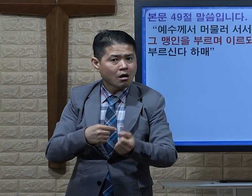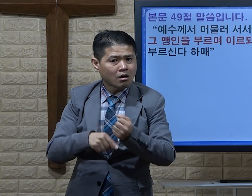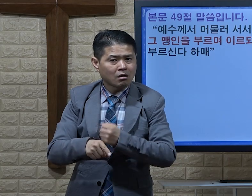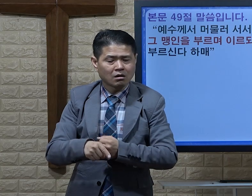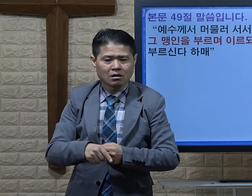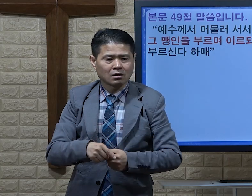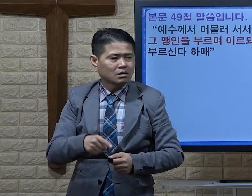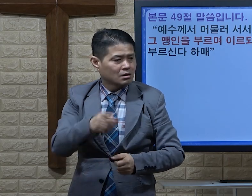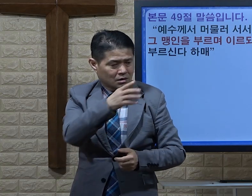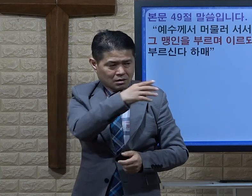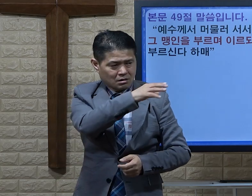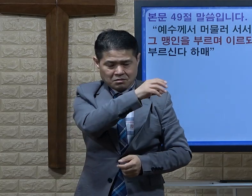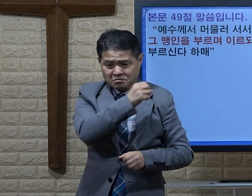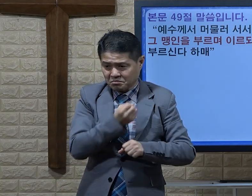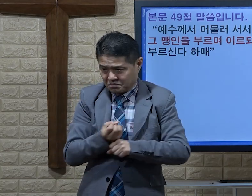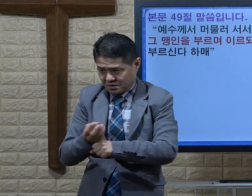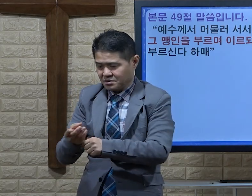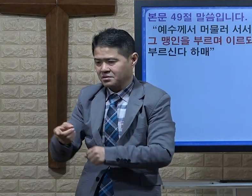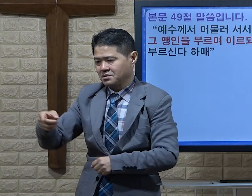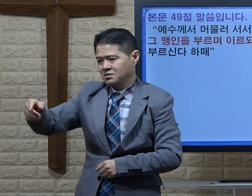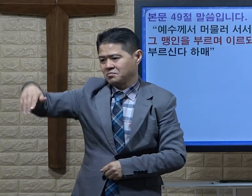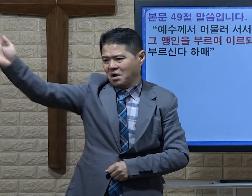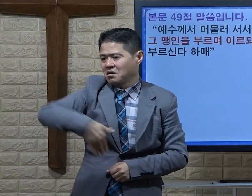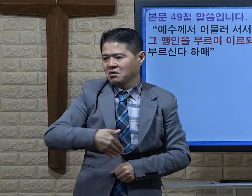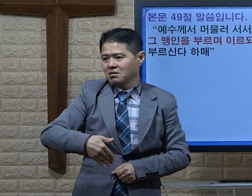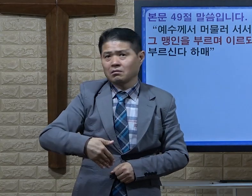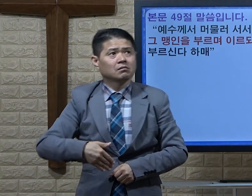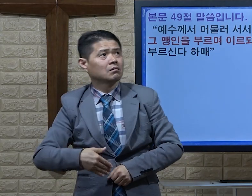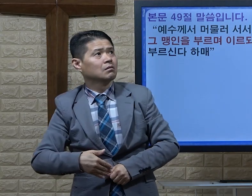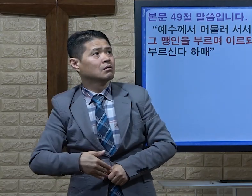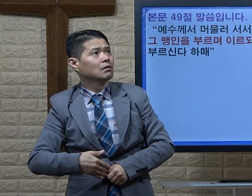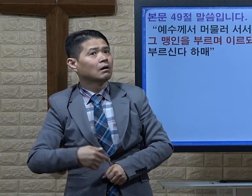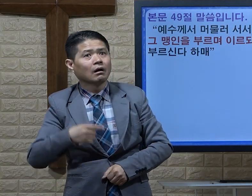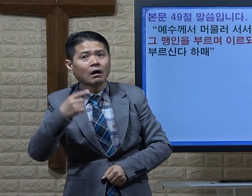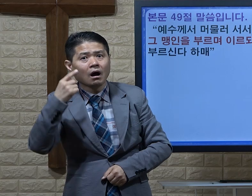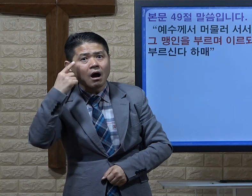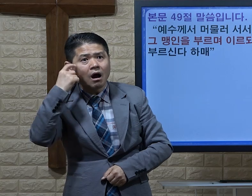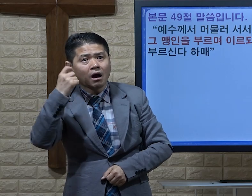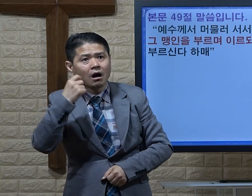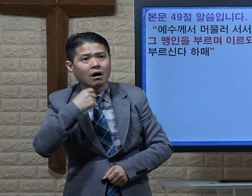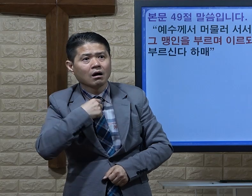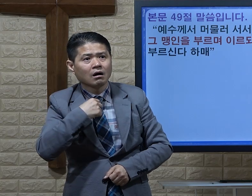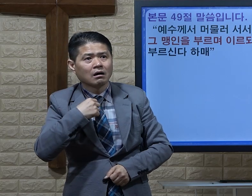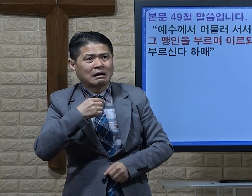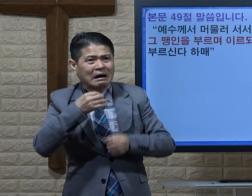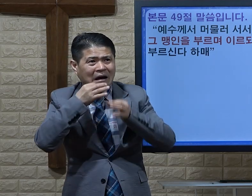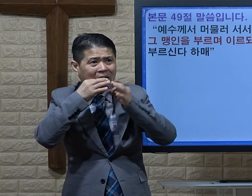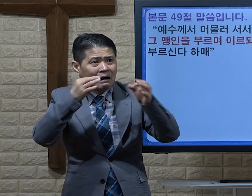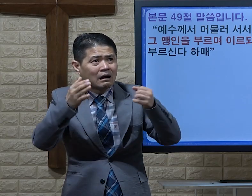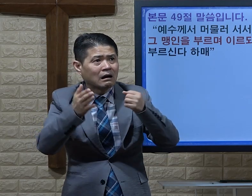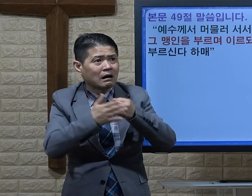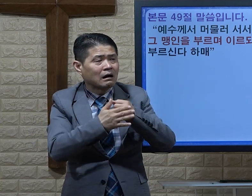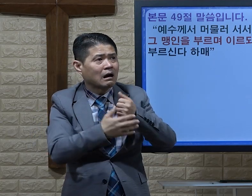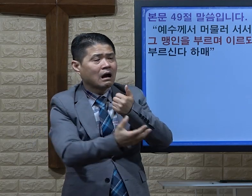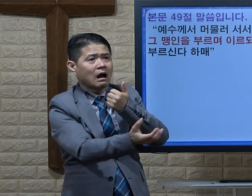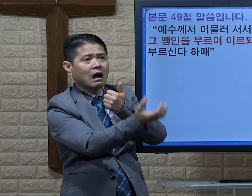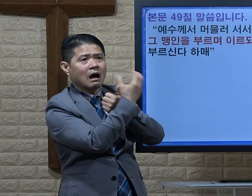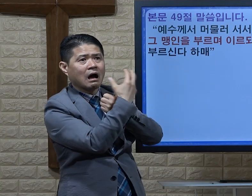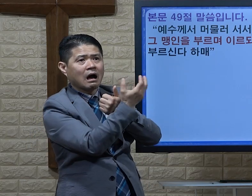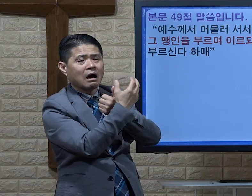안심하고라고 말을 했습니다. 그냥 빨리 와 라고 신경질적으로 낼 수도 있었는데 자신을 타박할